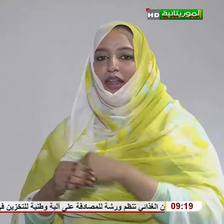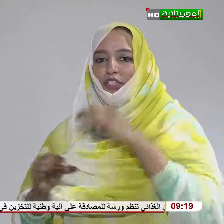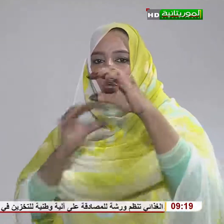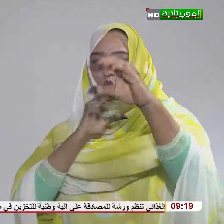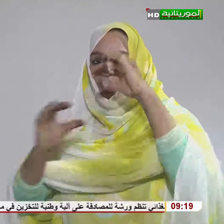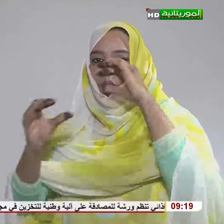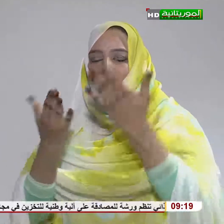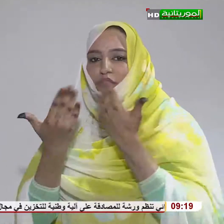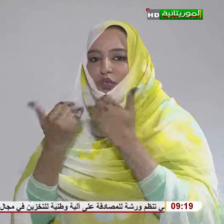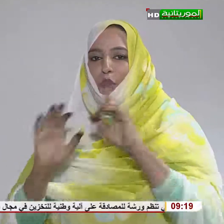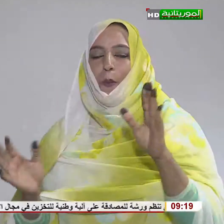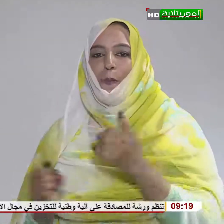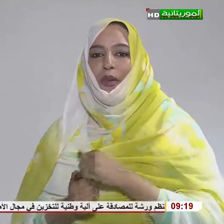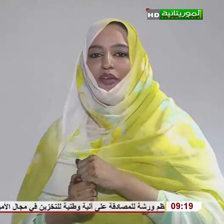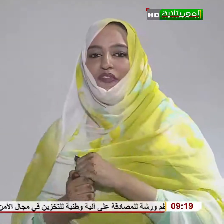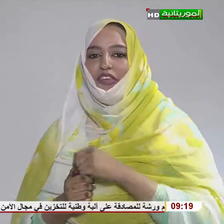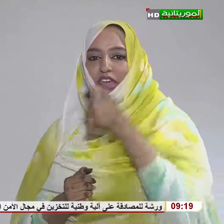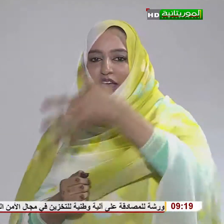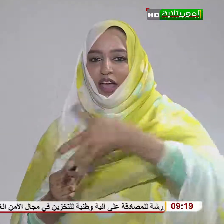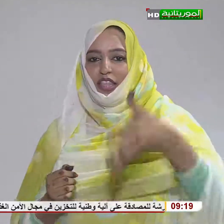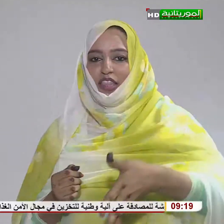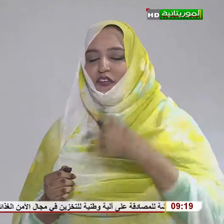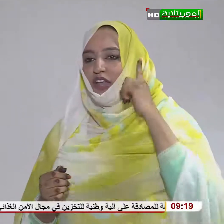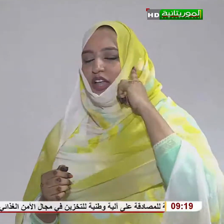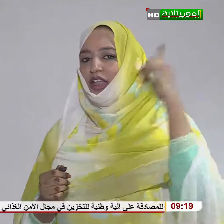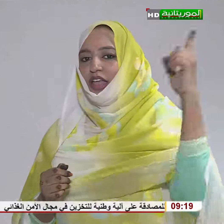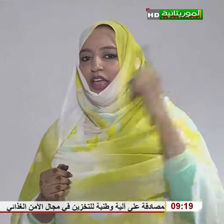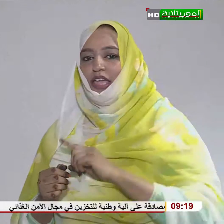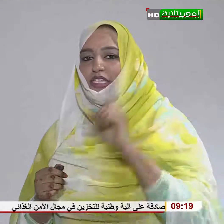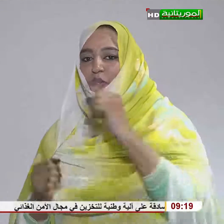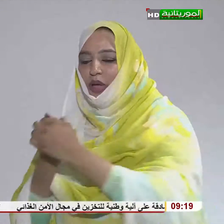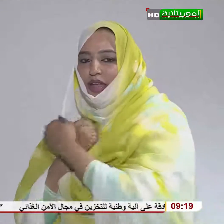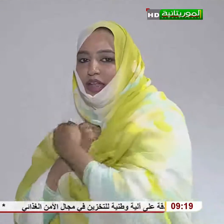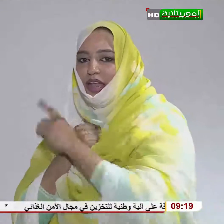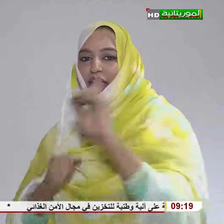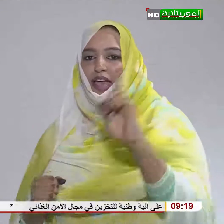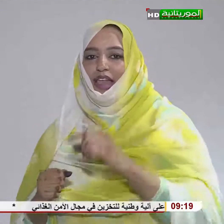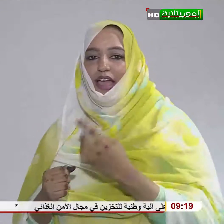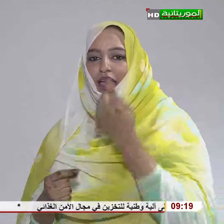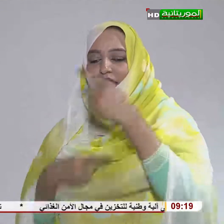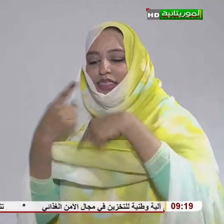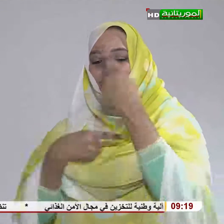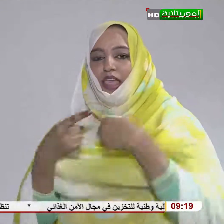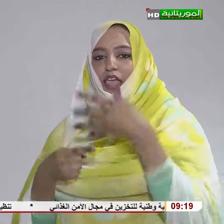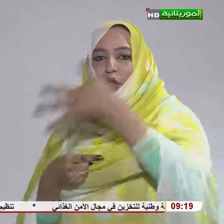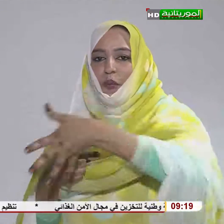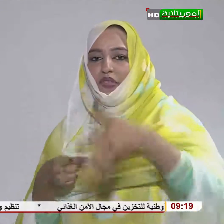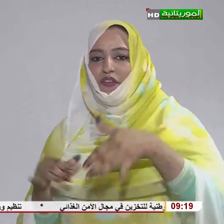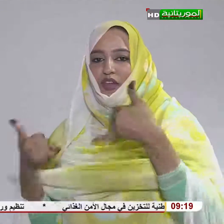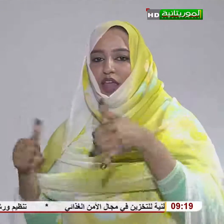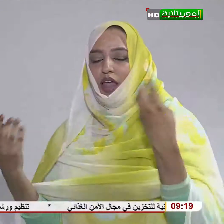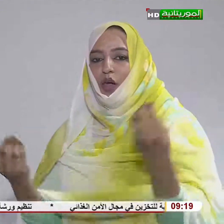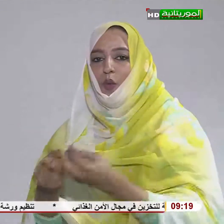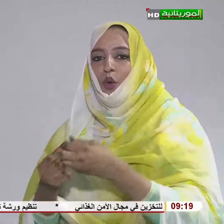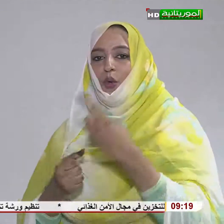والذي يخلد في 2 إبريل من كل سنة. يعد التوحد من الأمراض التي يتعرض لها الأطفال